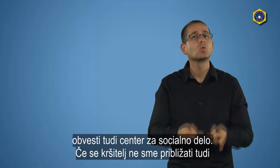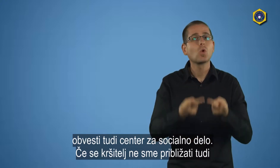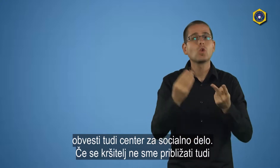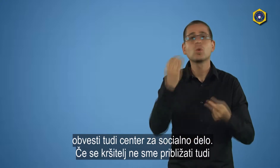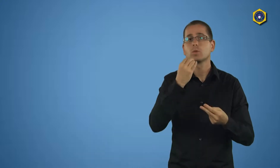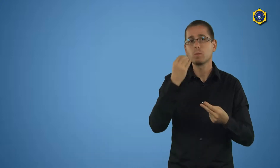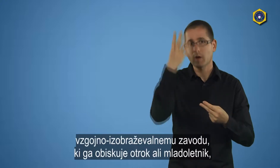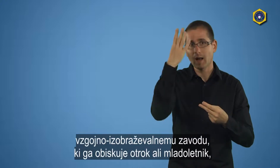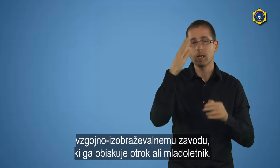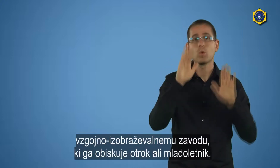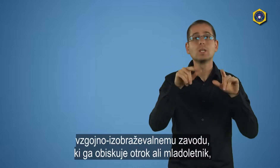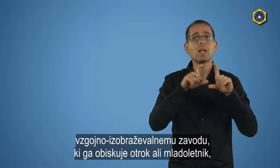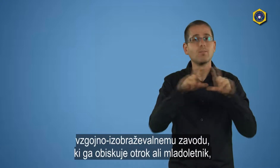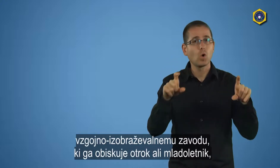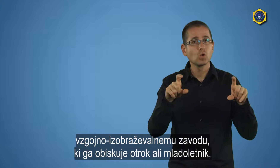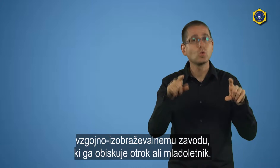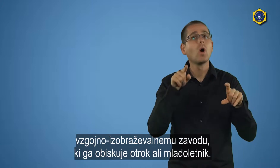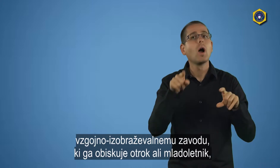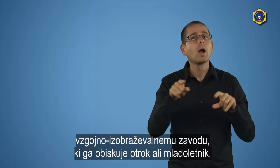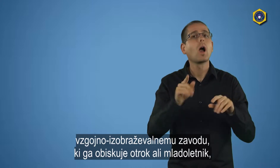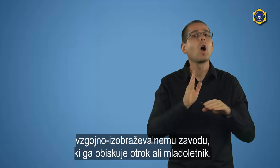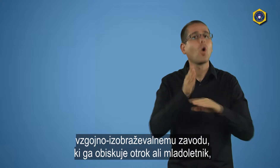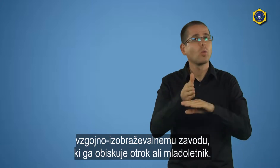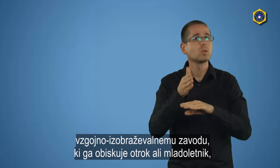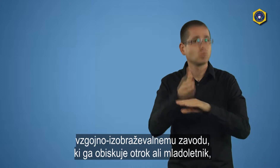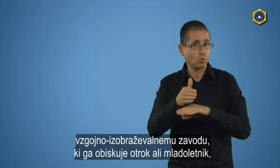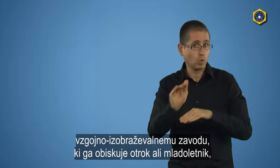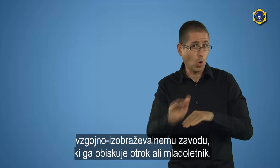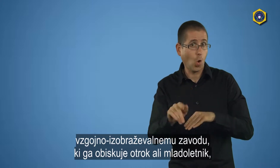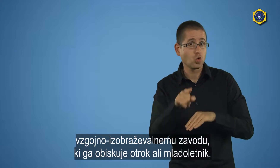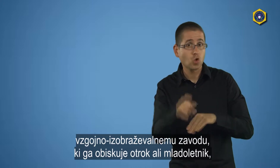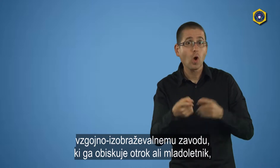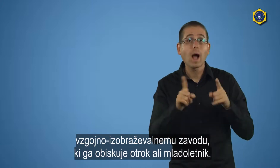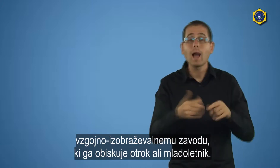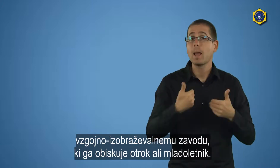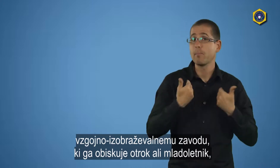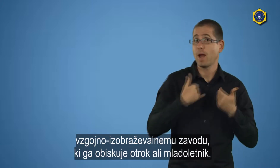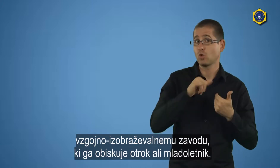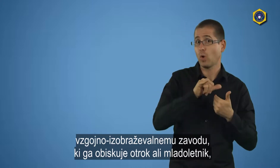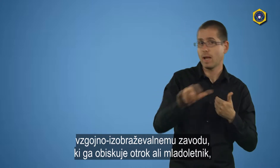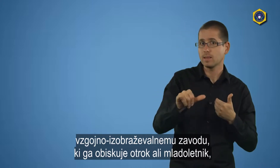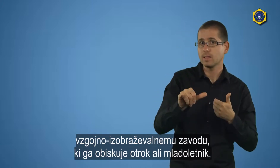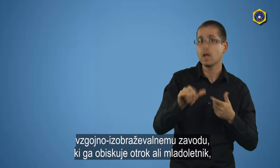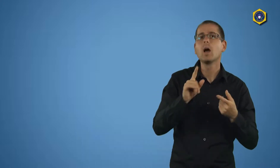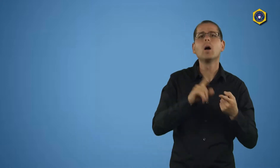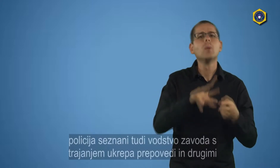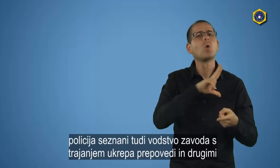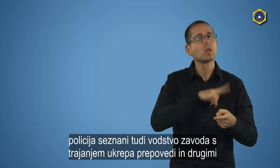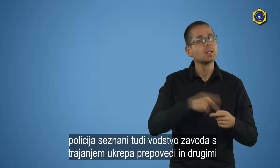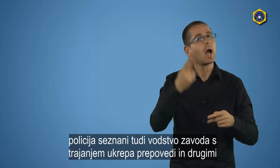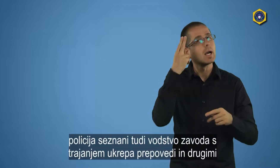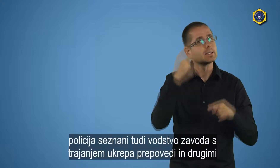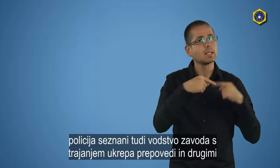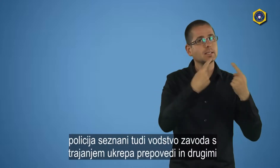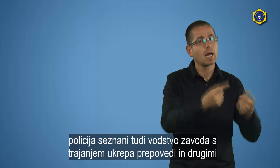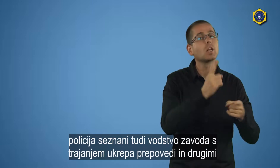tudi vzgojno-izobraževalnemu zavodu, ki ga obiskuje otrok ali mladoletnik, policija seznani tudi vodstvo zavoda